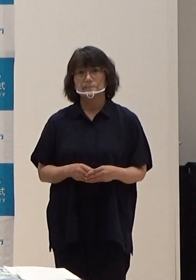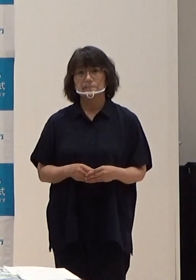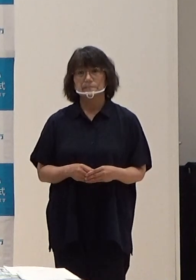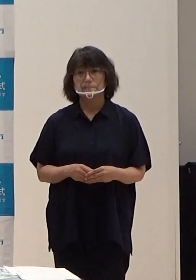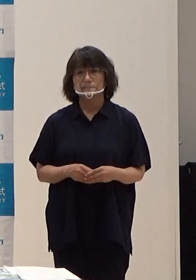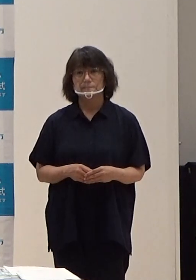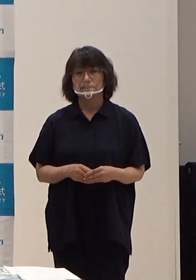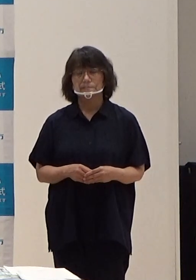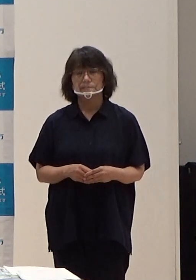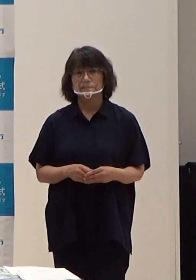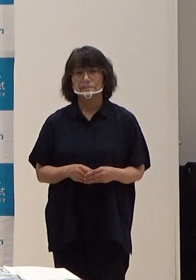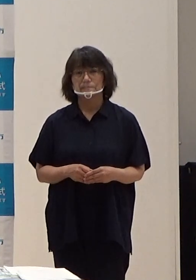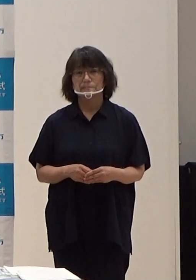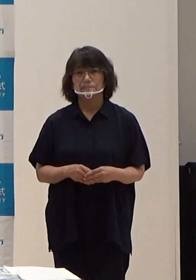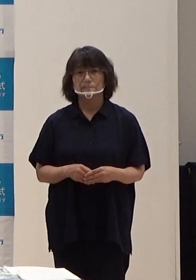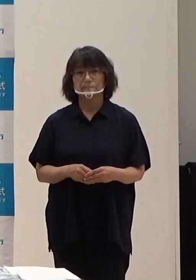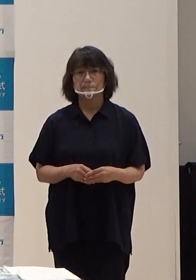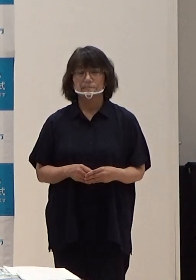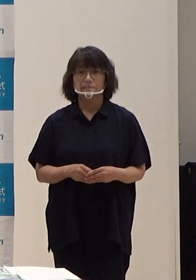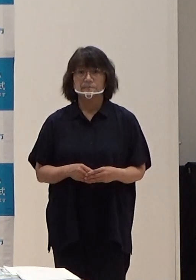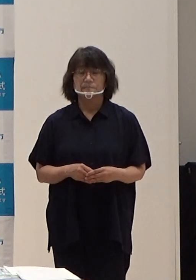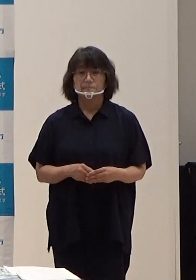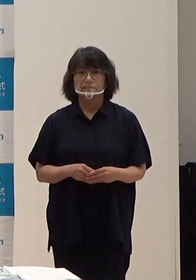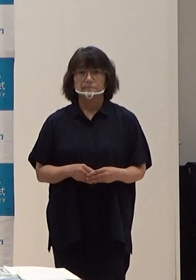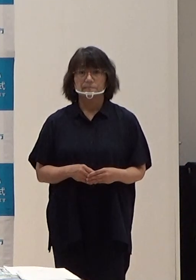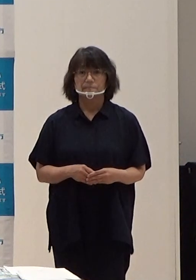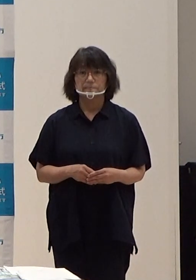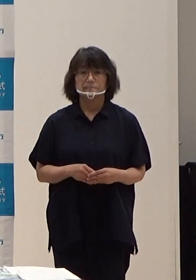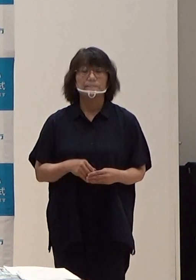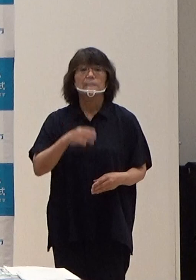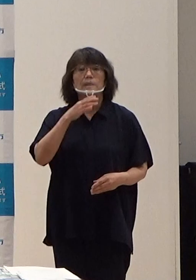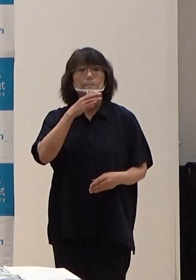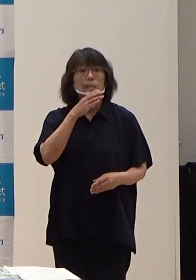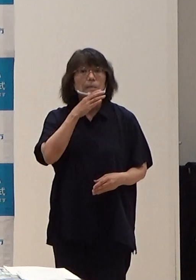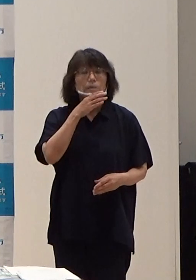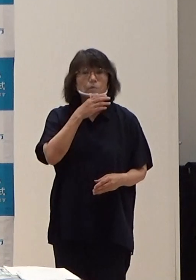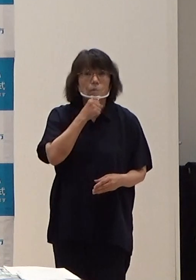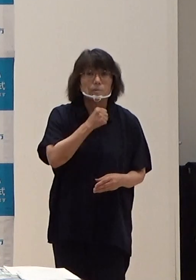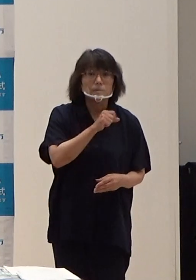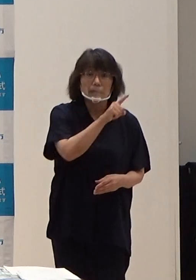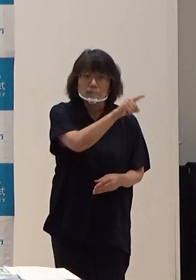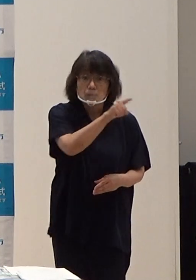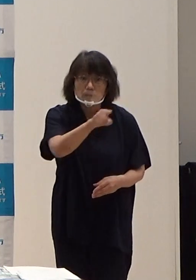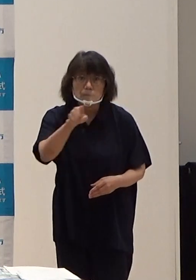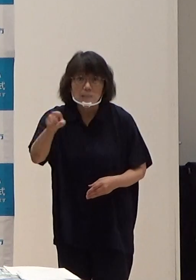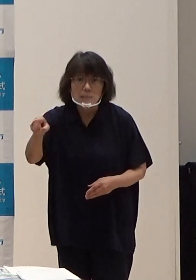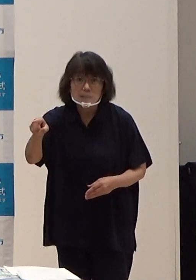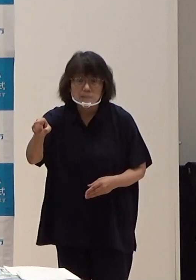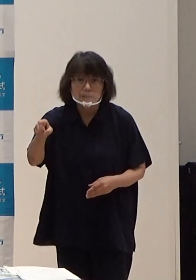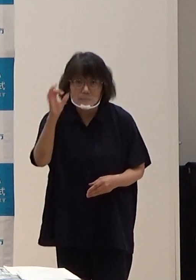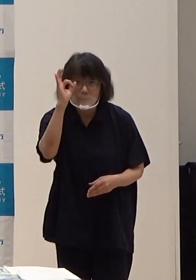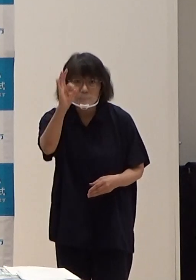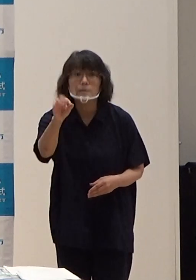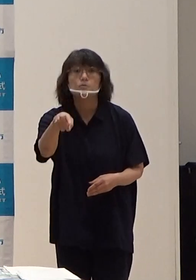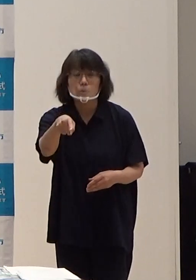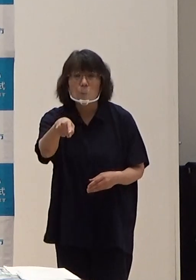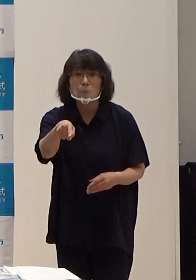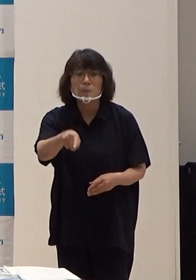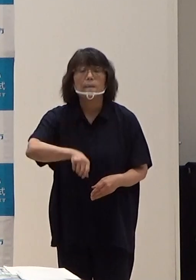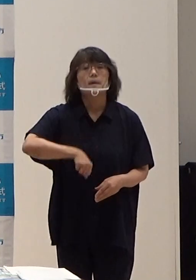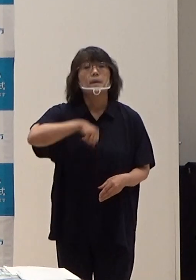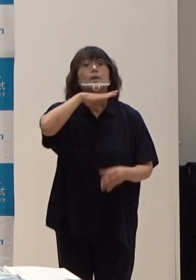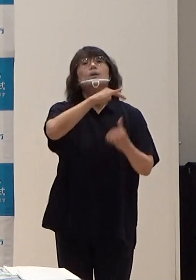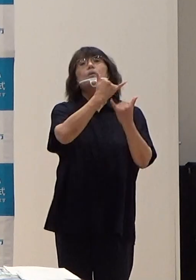のページ 2-8 ページでございますが、世代別に見ましてもですね、やはり高齢